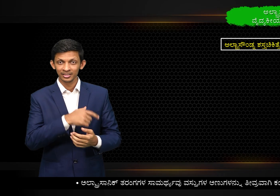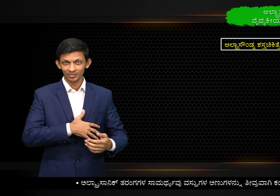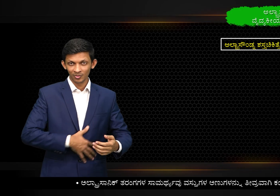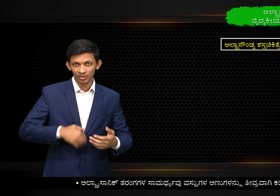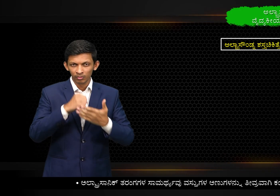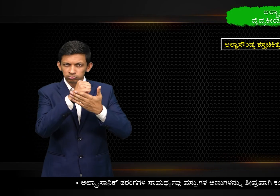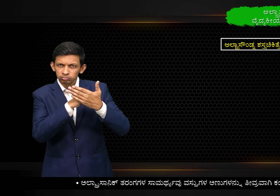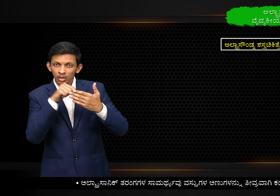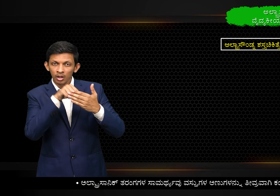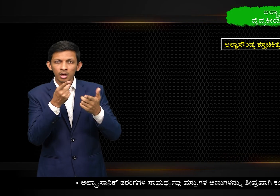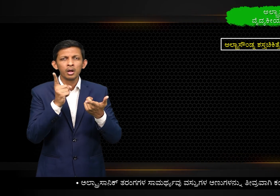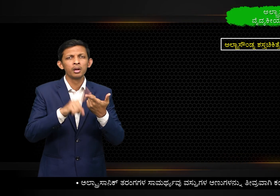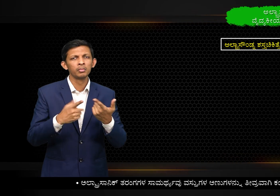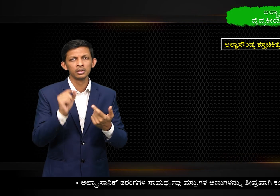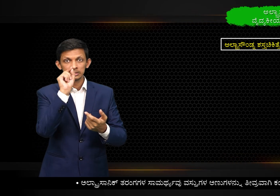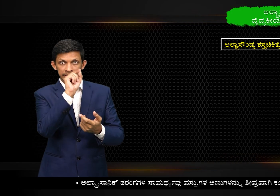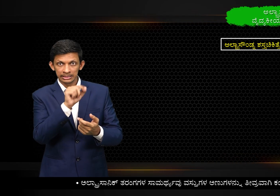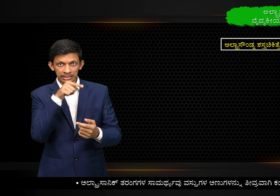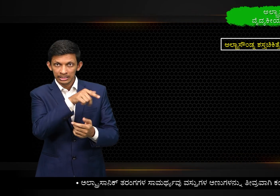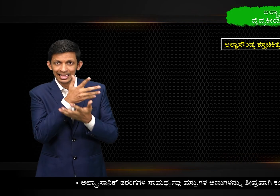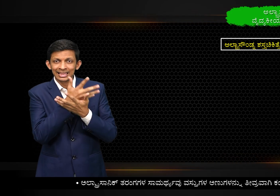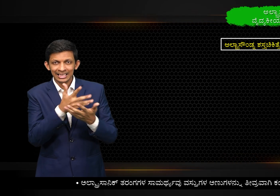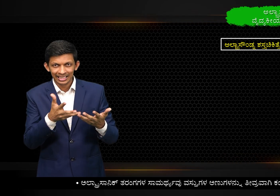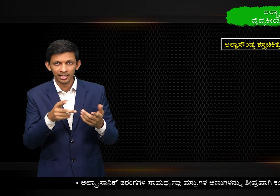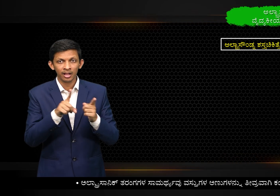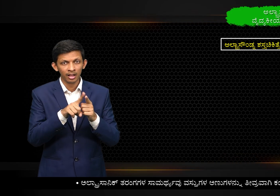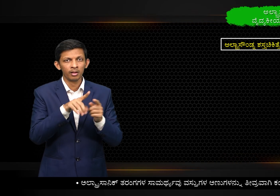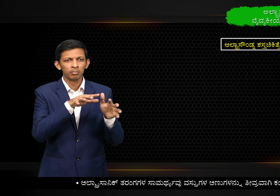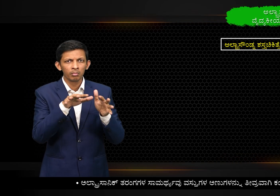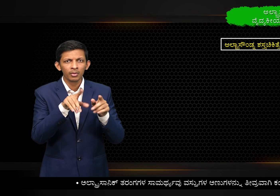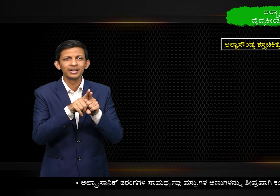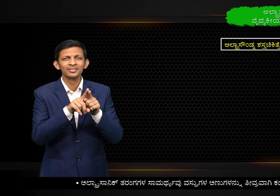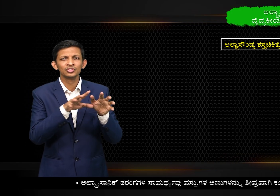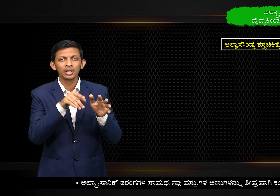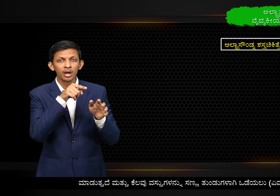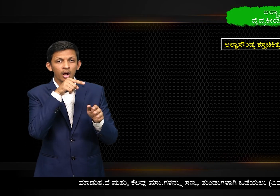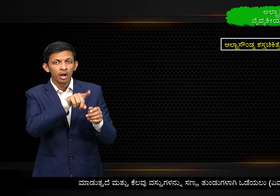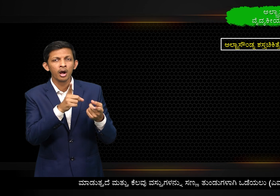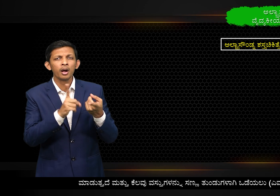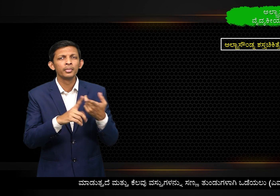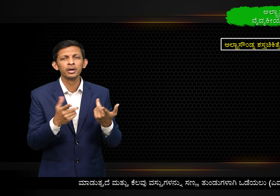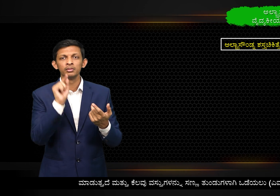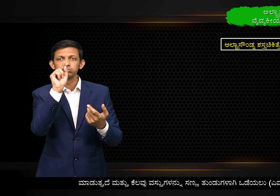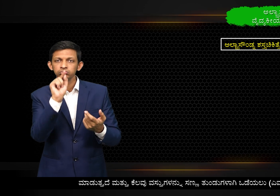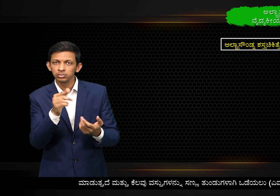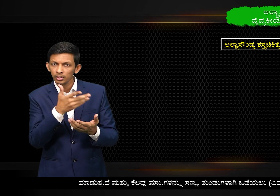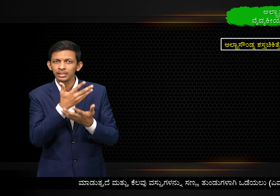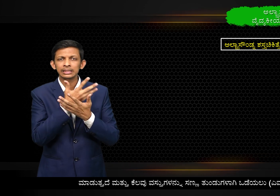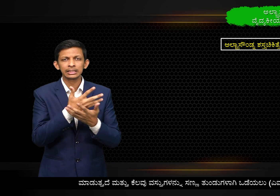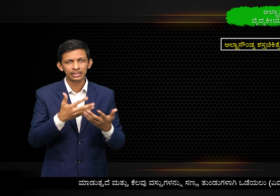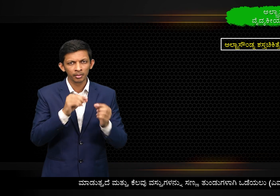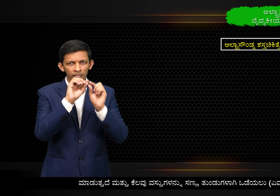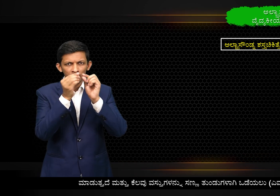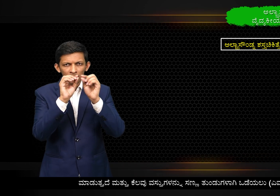ಅಲ್ಟ್ರಾಸಾನಿಕ್ ತರಂಗಗಳ ಸಾಮರ್ಥ್ಯವು ವಸ್ತುಗಳ ಅಣುಗಳನ್ನು ತೀವ್ರವಾಗಿ ಕಂಪಿಸುವಂತೆ ಮಾಡುತ್ತದೆ ಮತ್ತು ಕೆಲವು